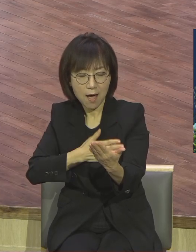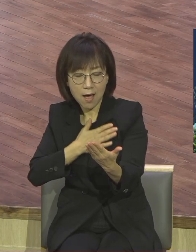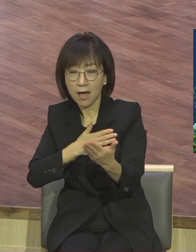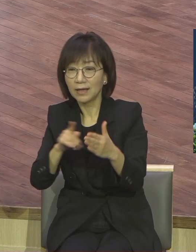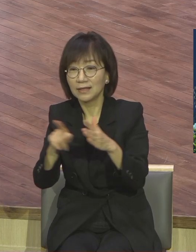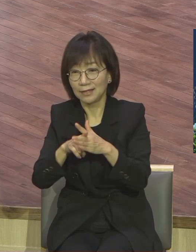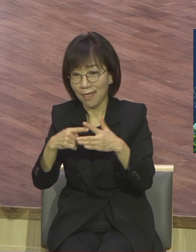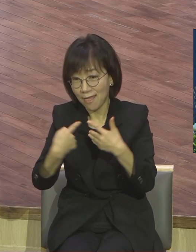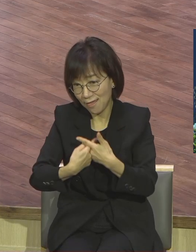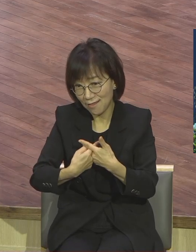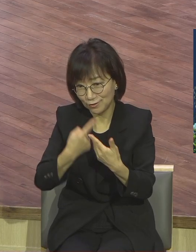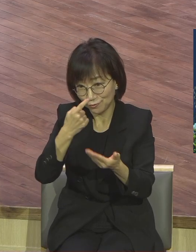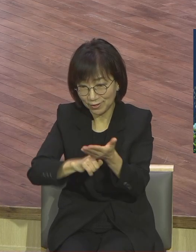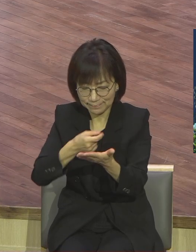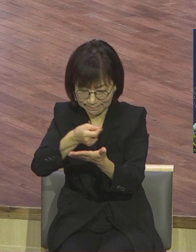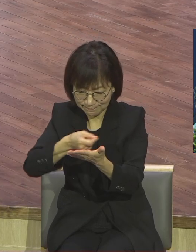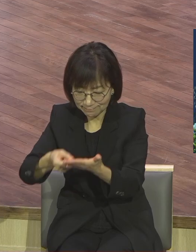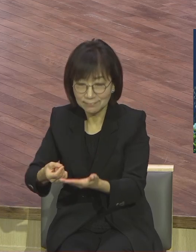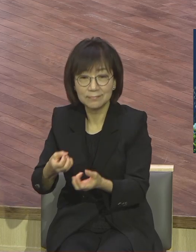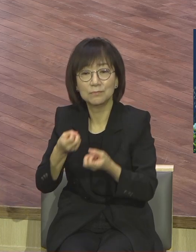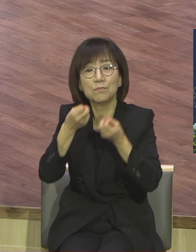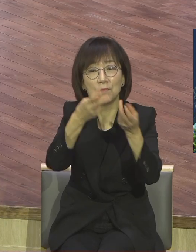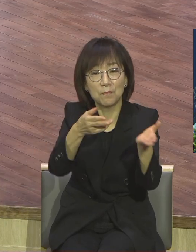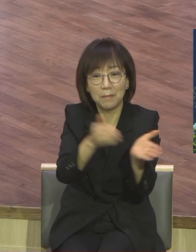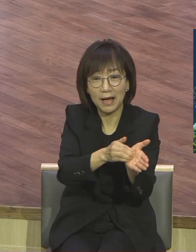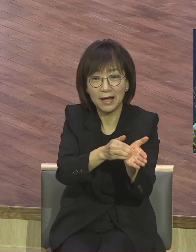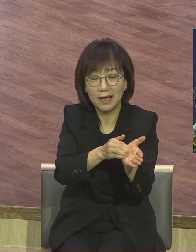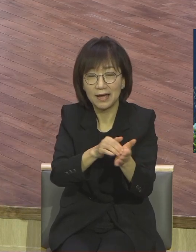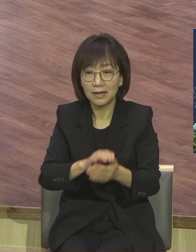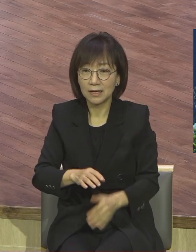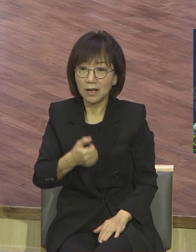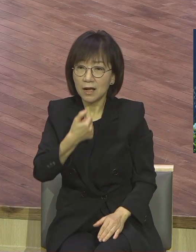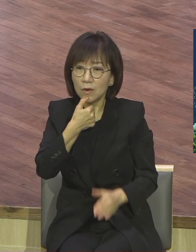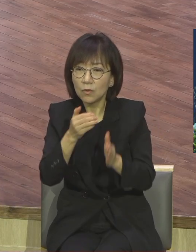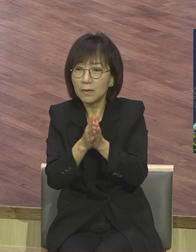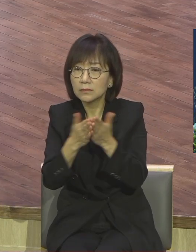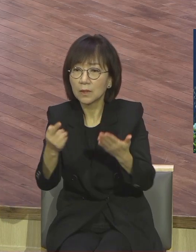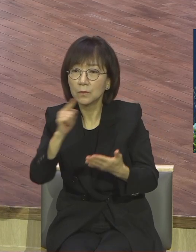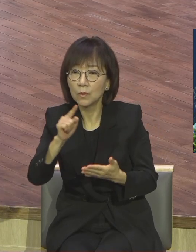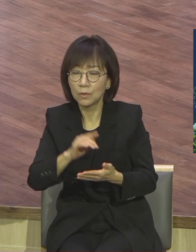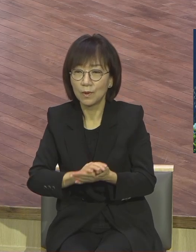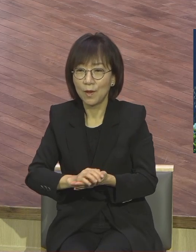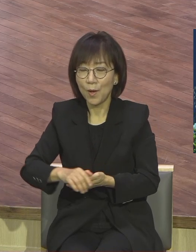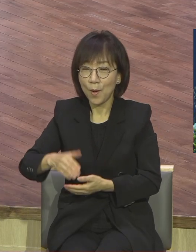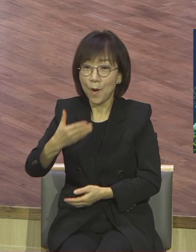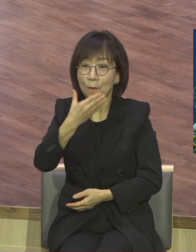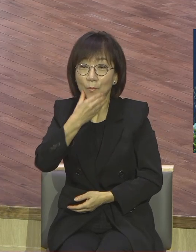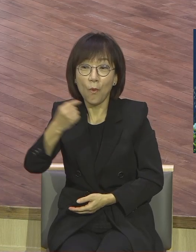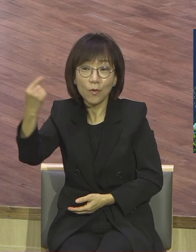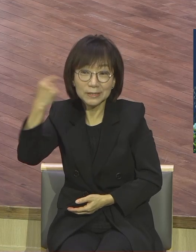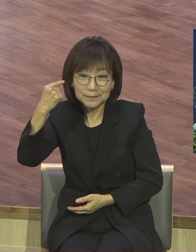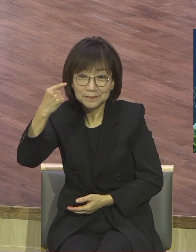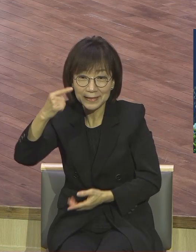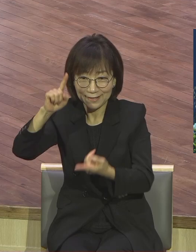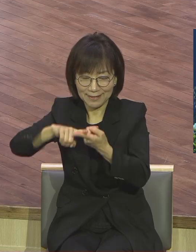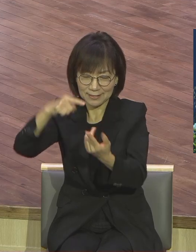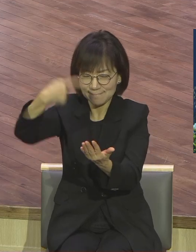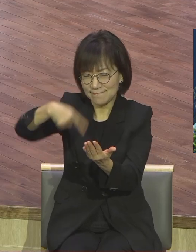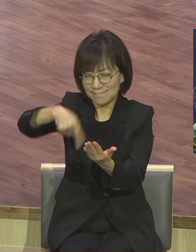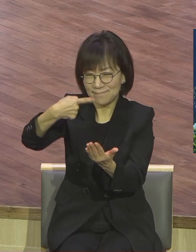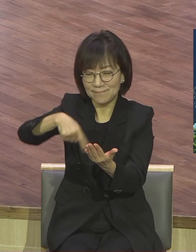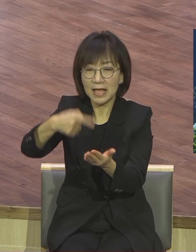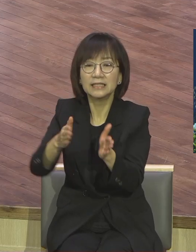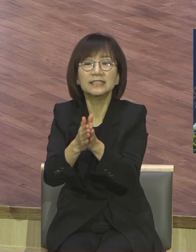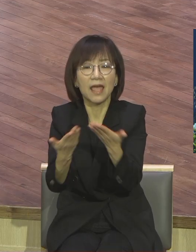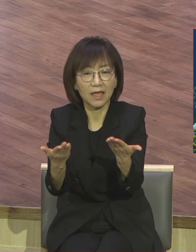했습니다. 한마디로 로마서는 복음의 교과서다 라고 그렇게